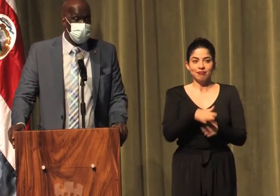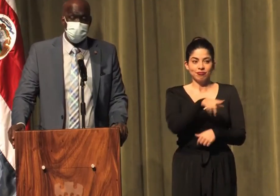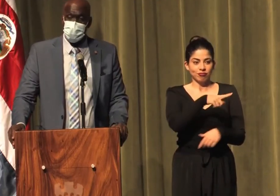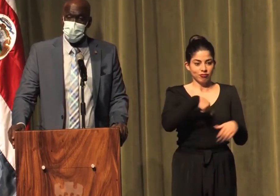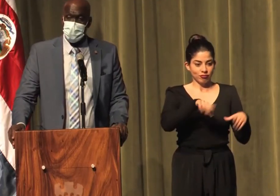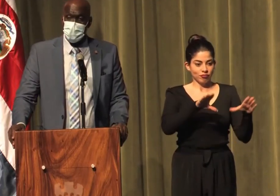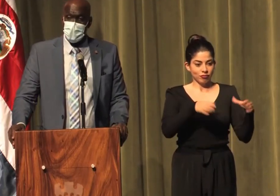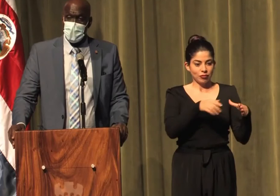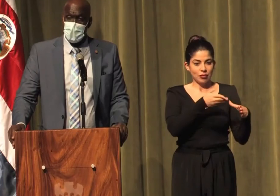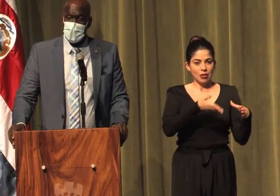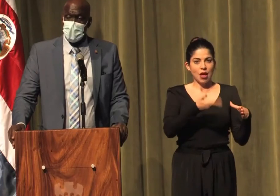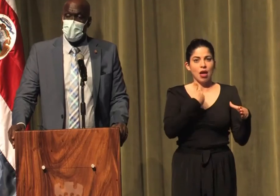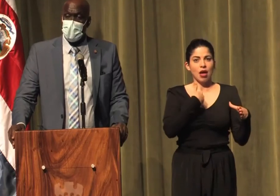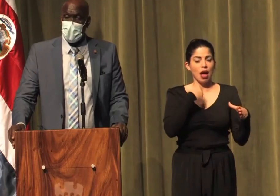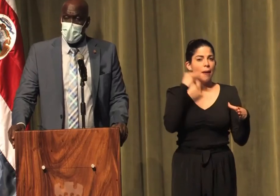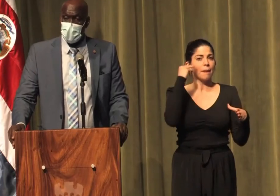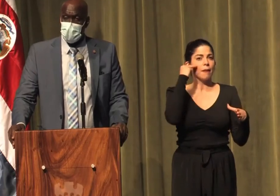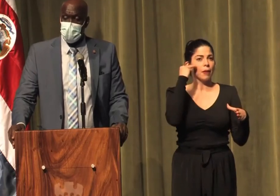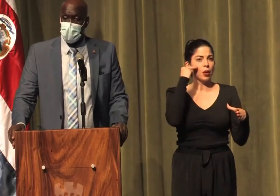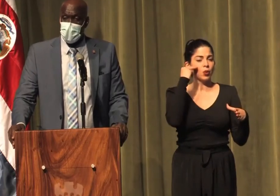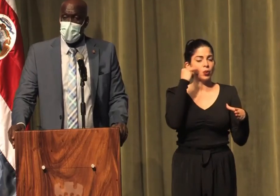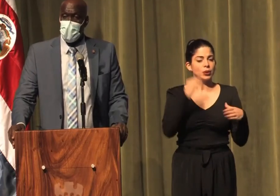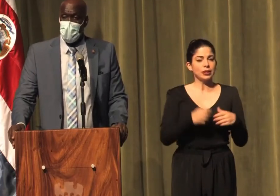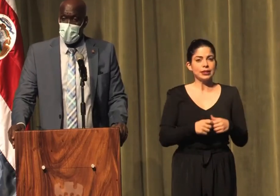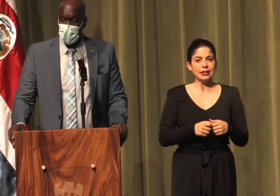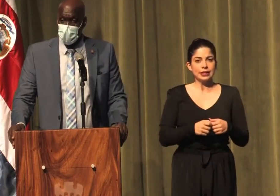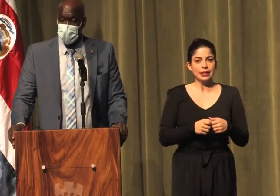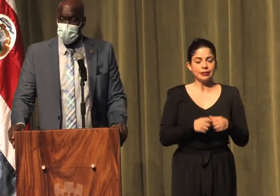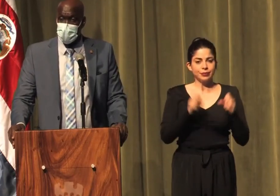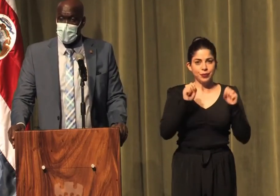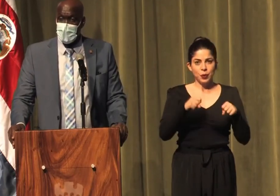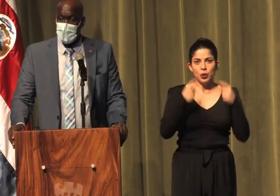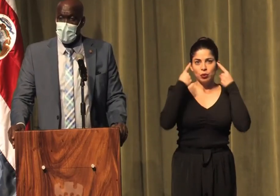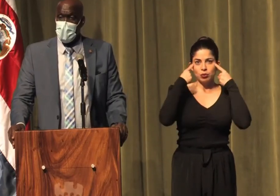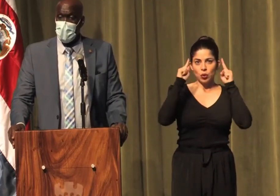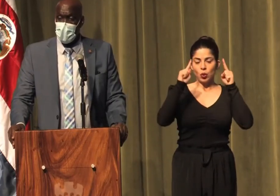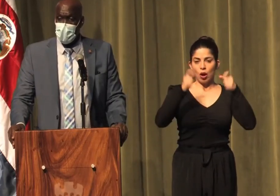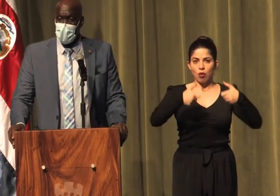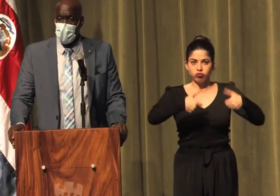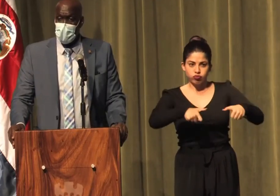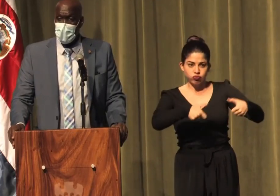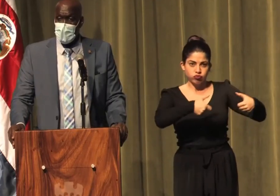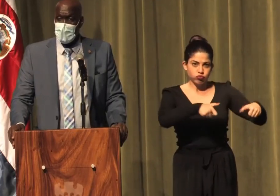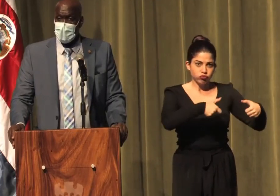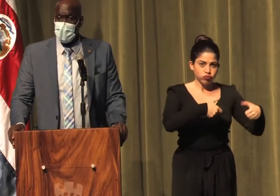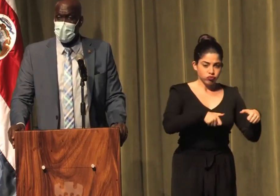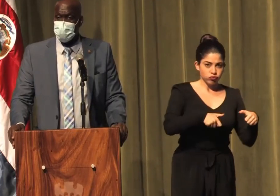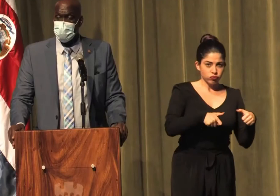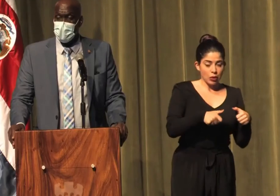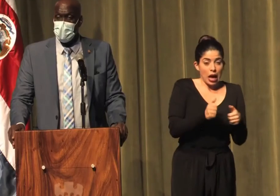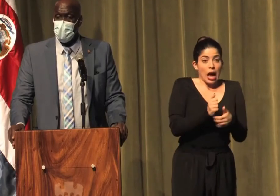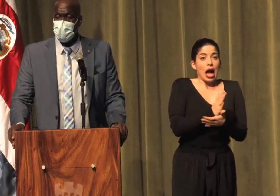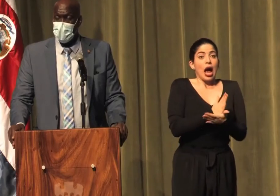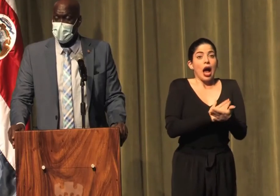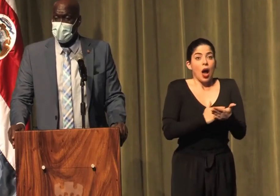madurez de llegar a acuerdos en medio de